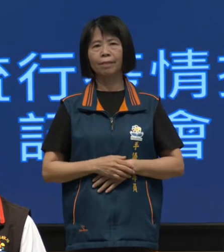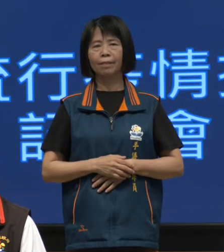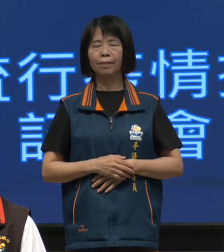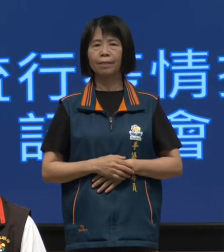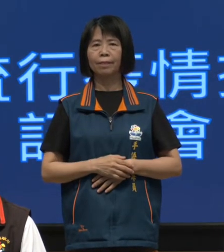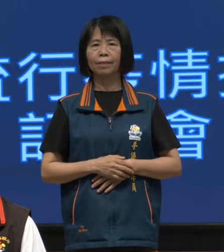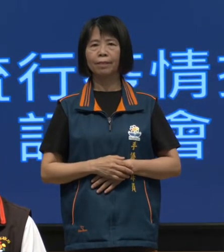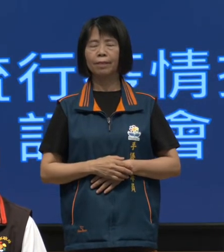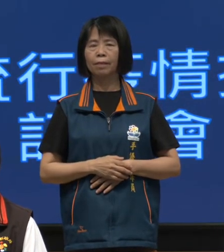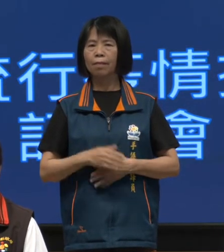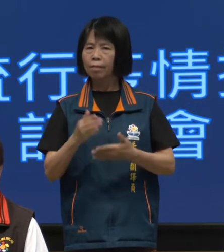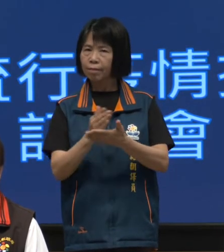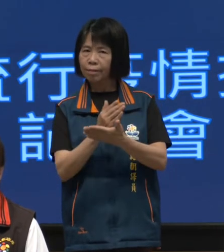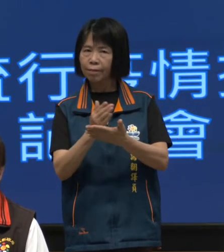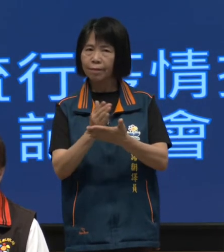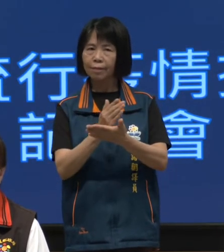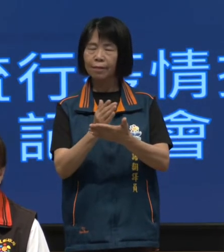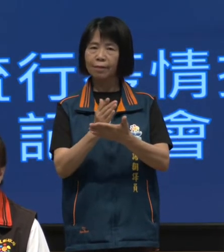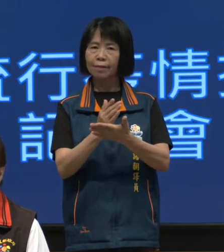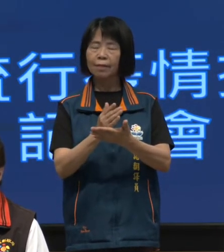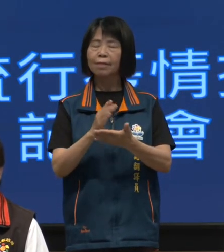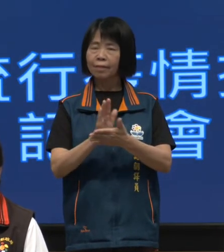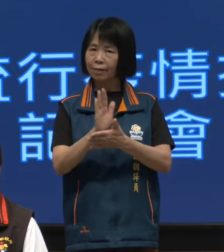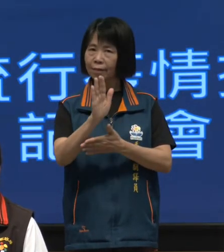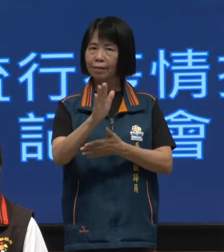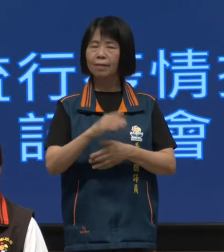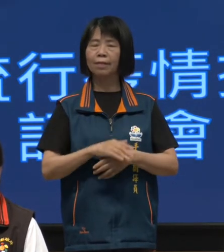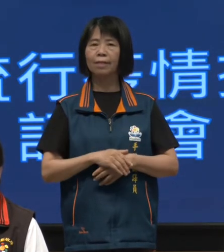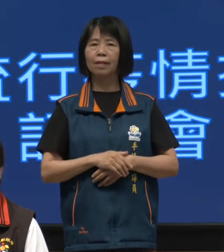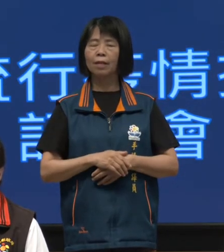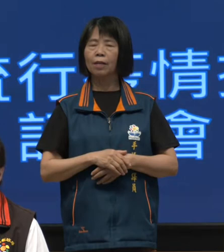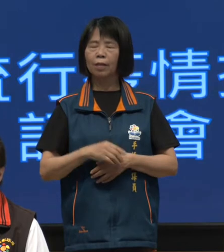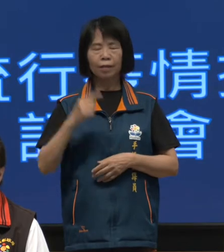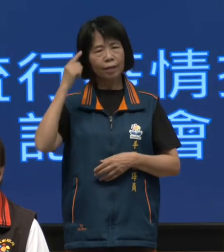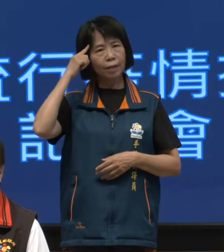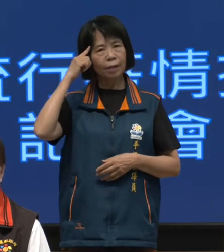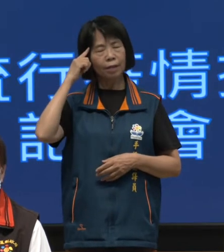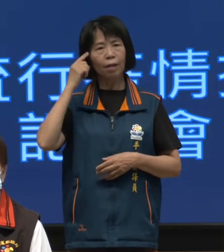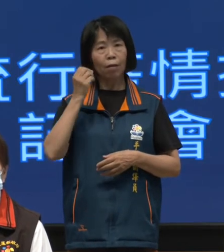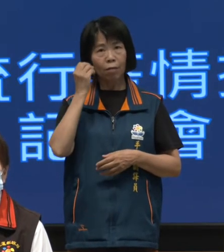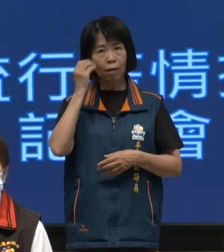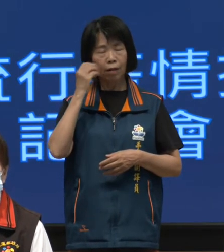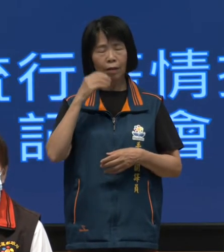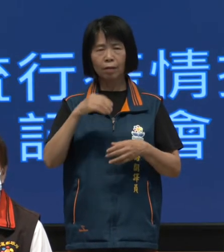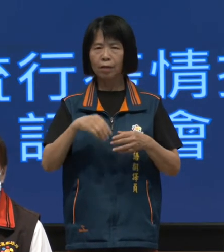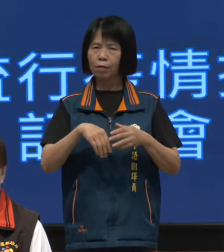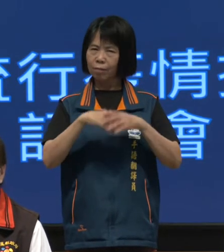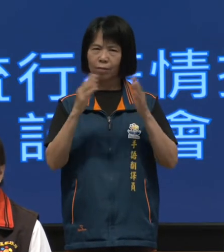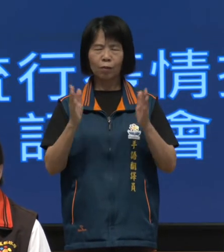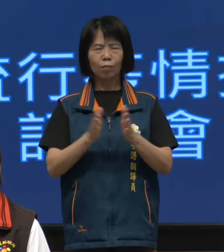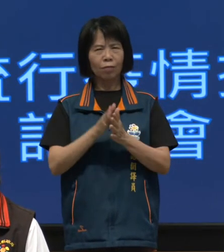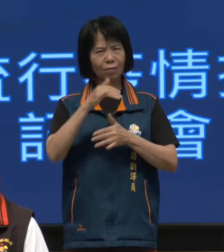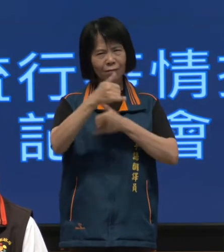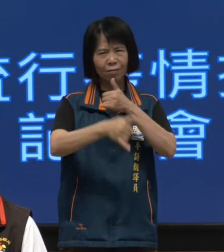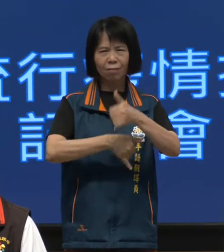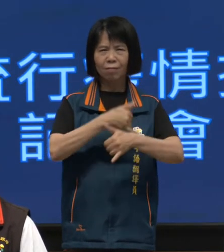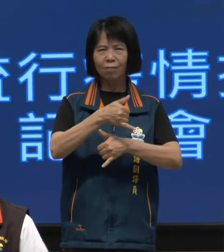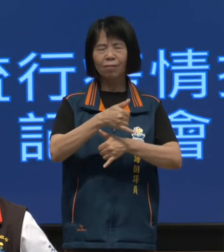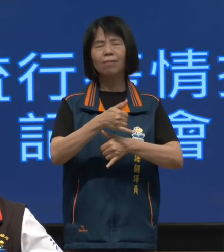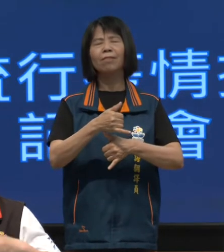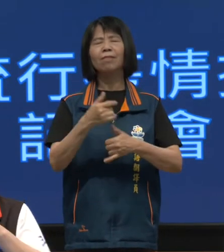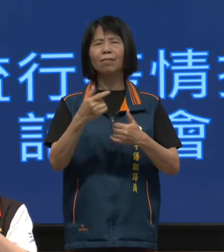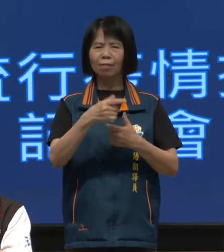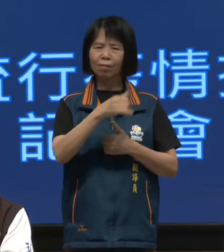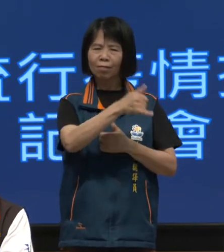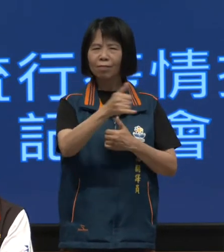在整个评估之后呢，觉得整个花莲都是一个这个生活圈，所以在